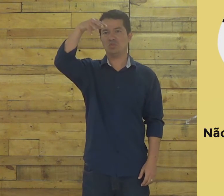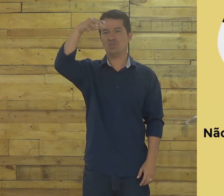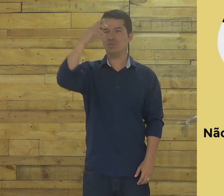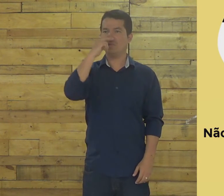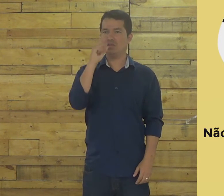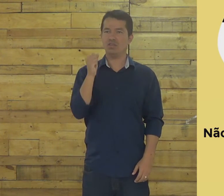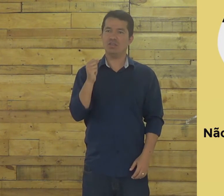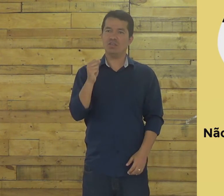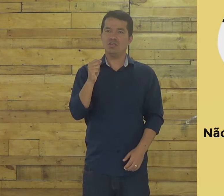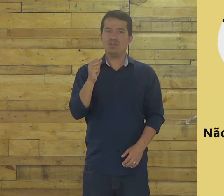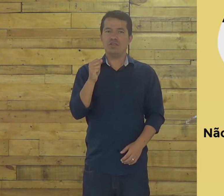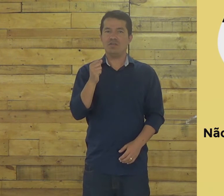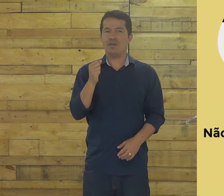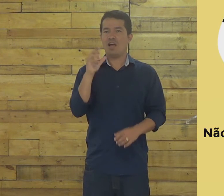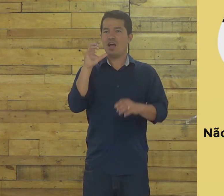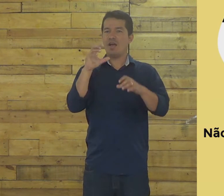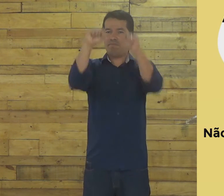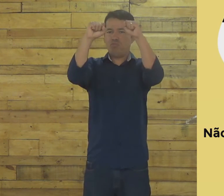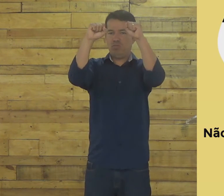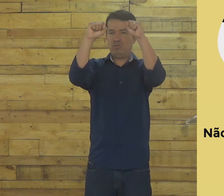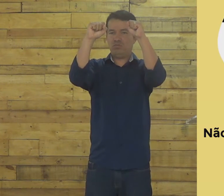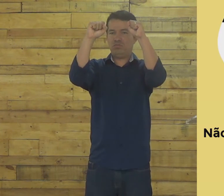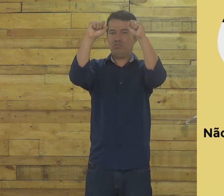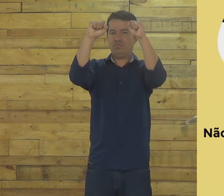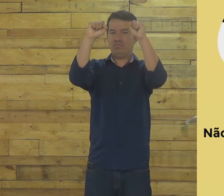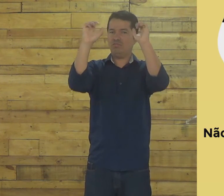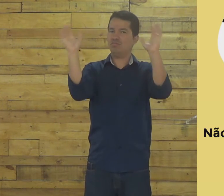Não deixe sua luz apagar.